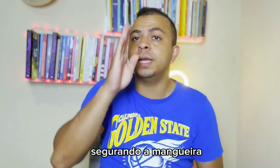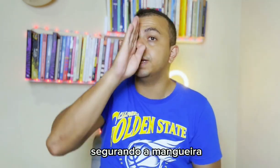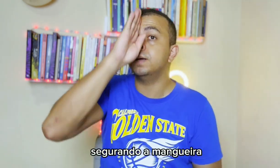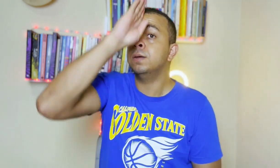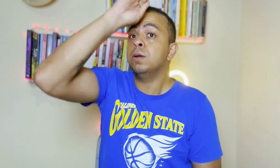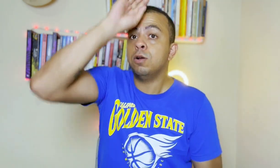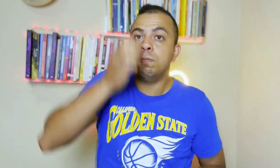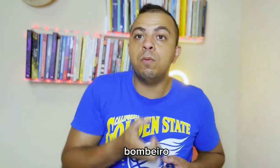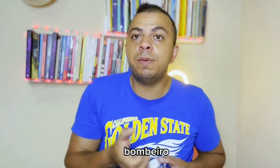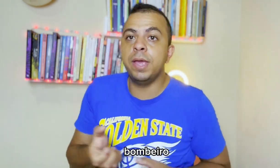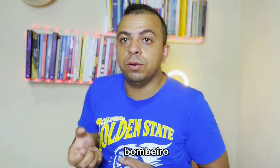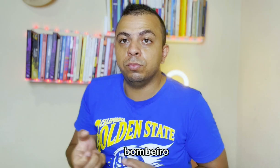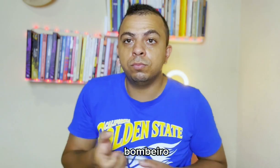mangueira. Bombeiro.